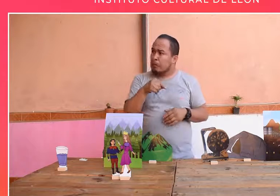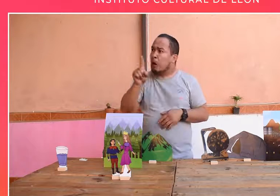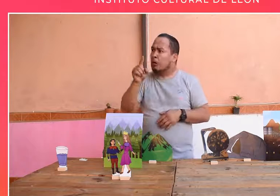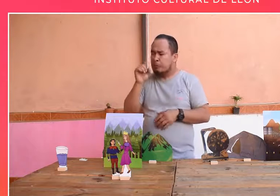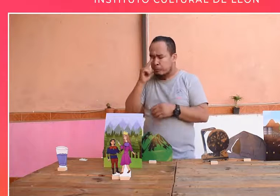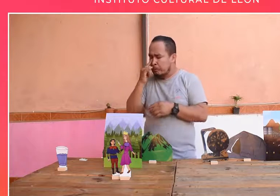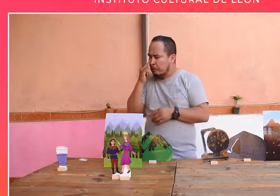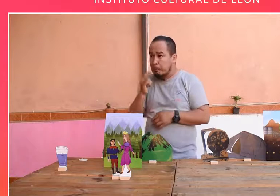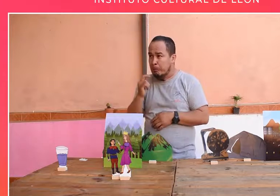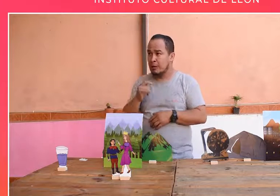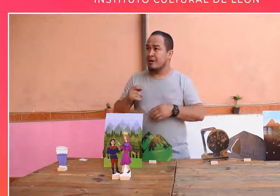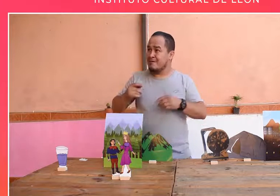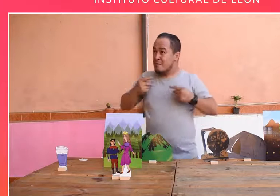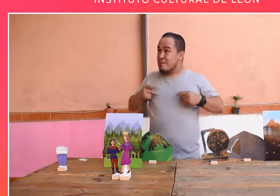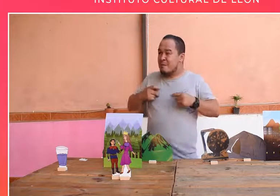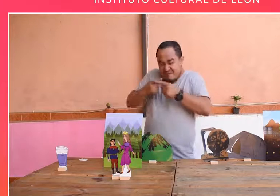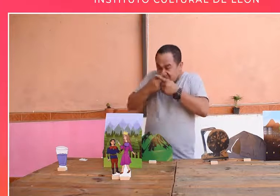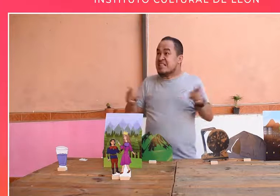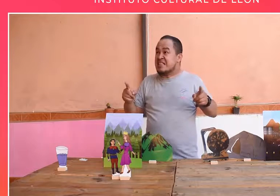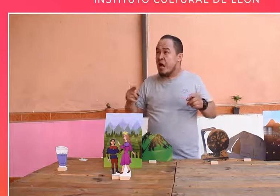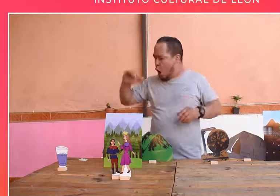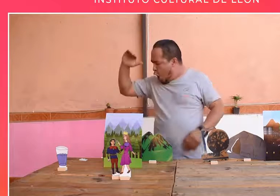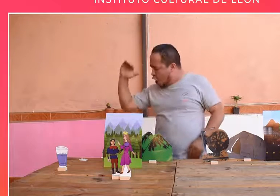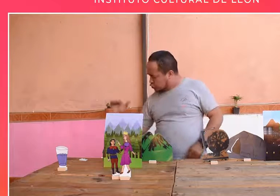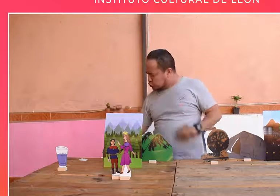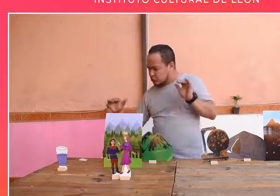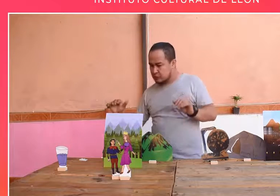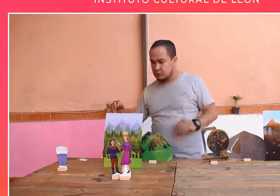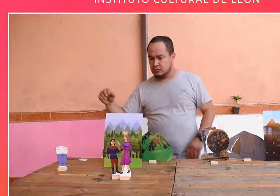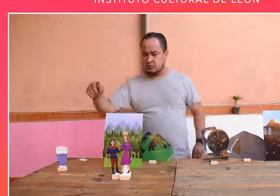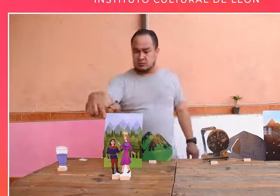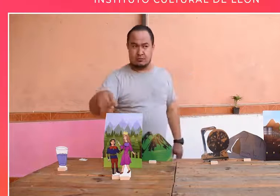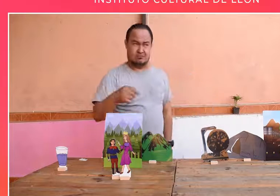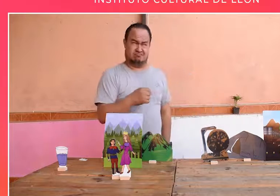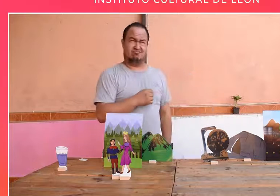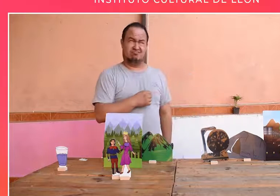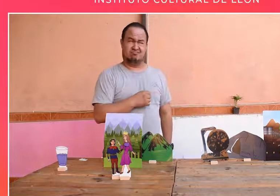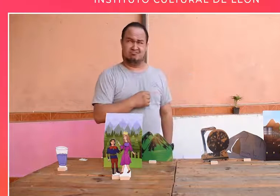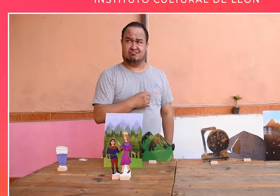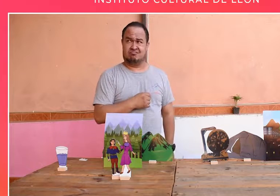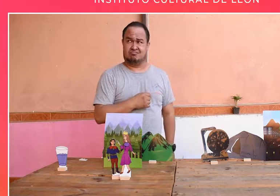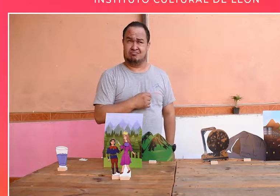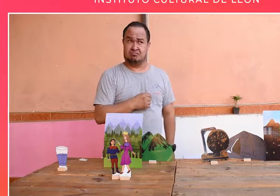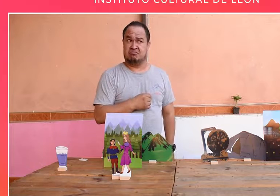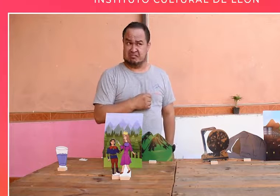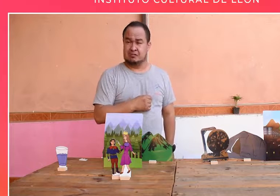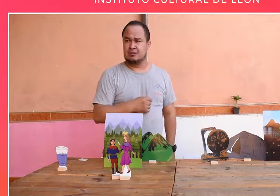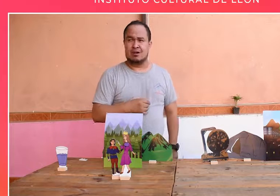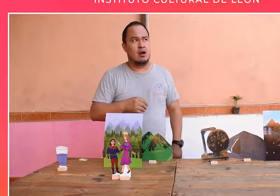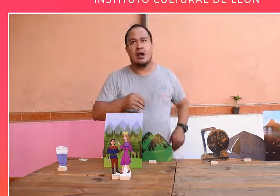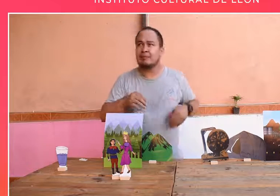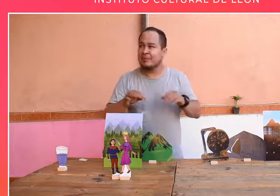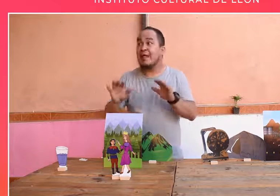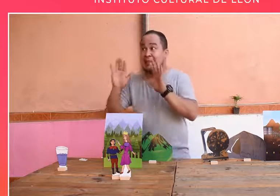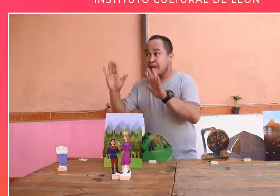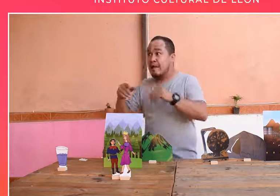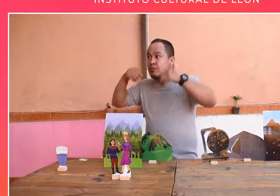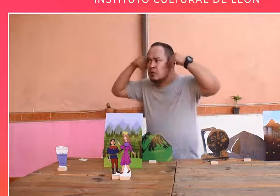Ahí se topó con los gnomos, que eran personas muy extrañas. Eran muy pequeños y orejas grandes y